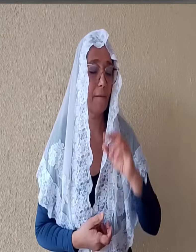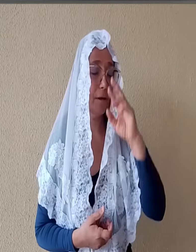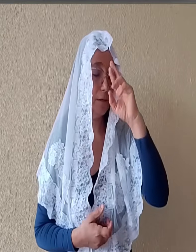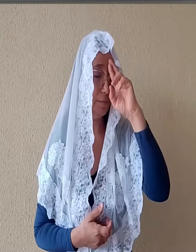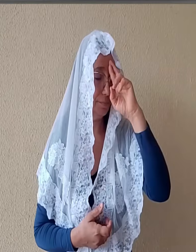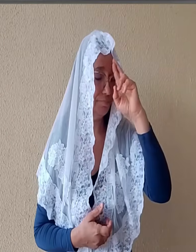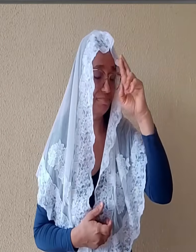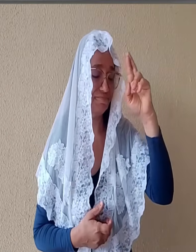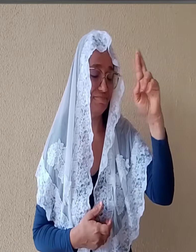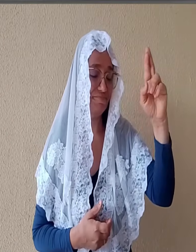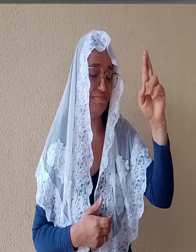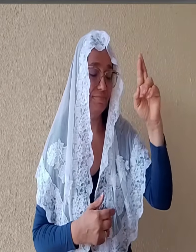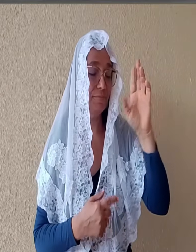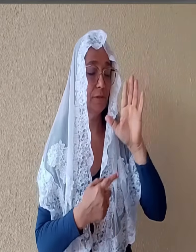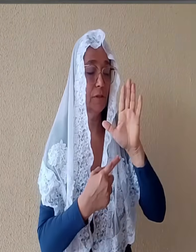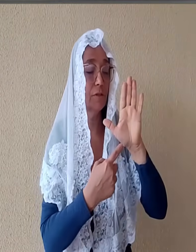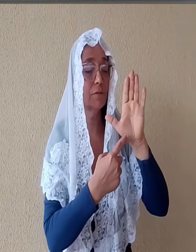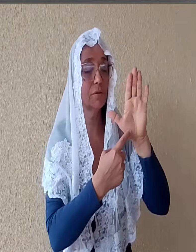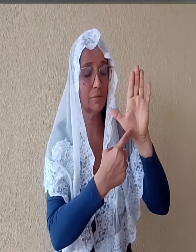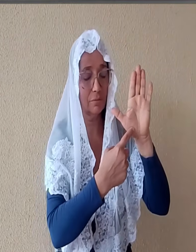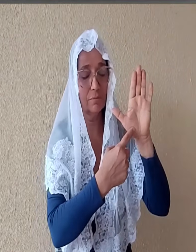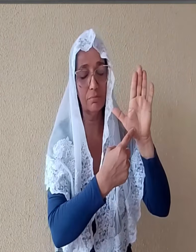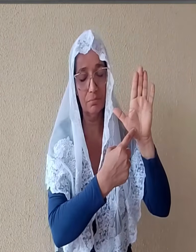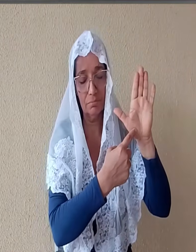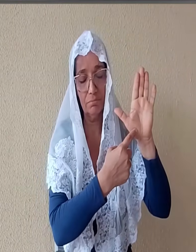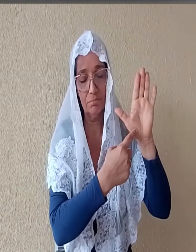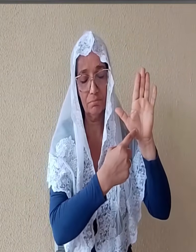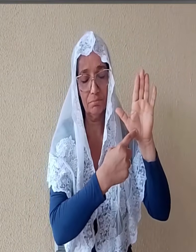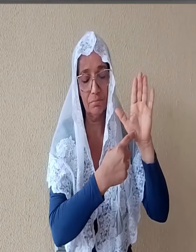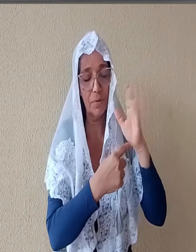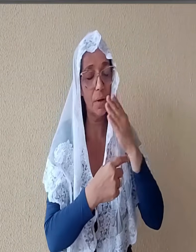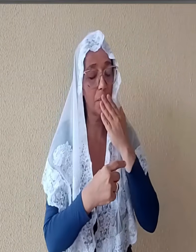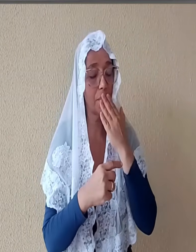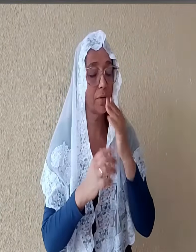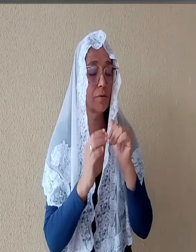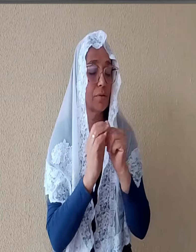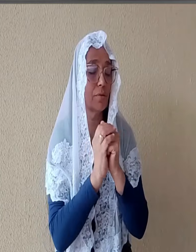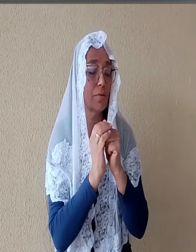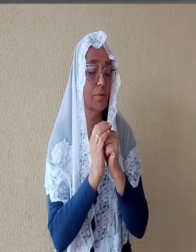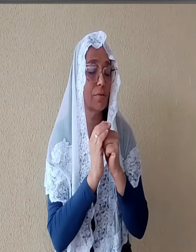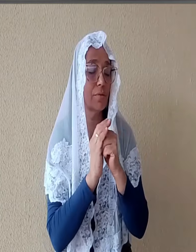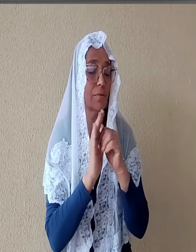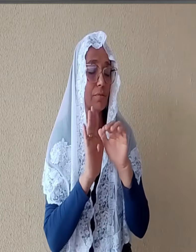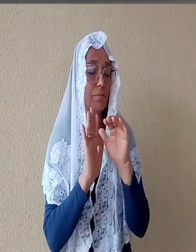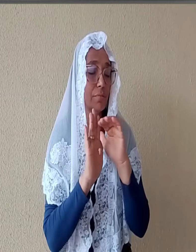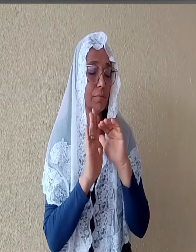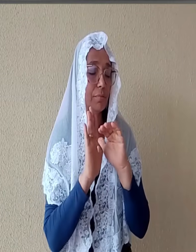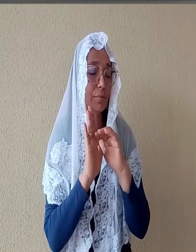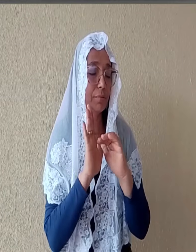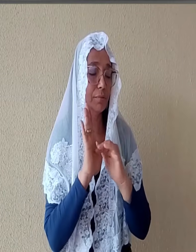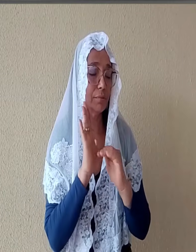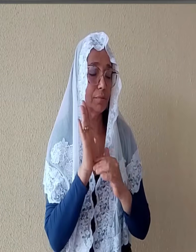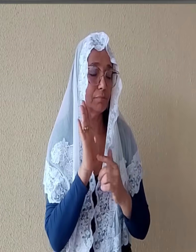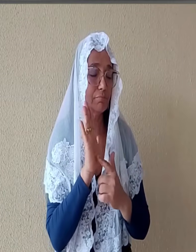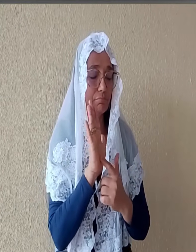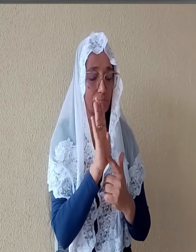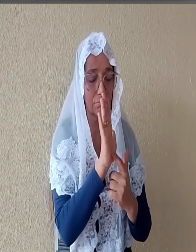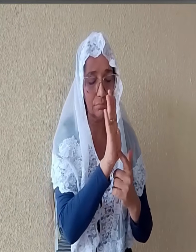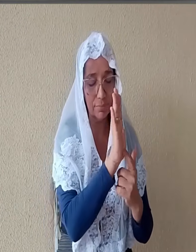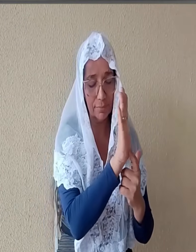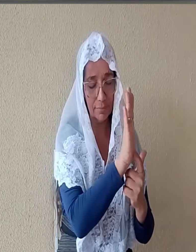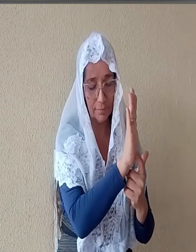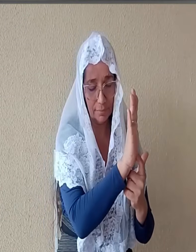seja conosco, e Senhor, em todo andamento, até o final, Senhor. Ó Deus